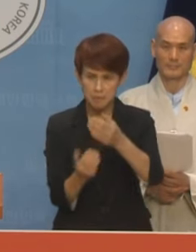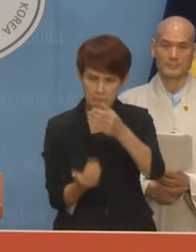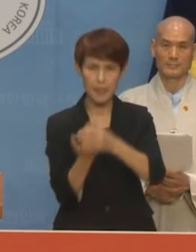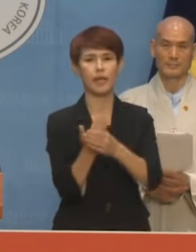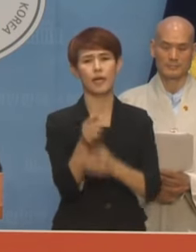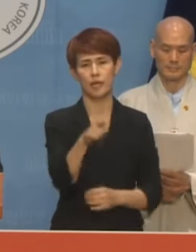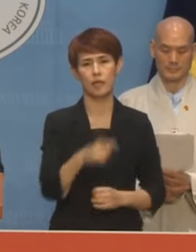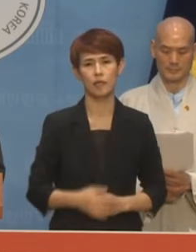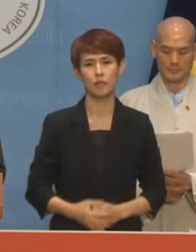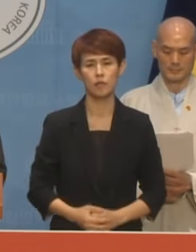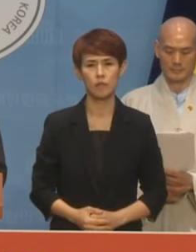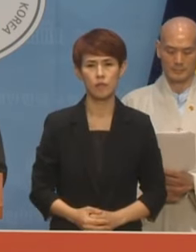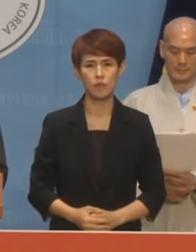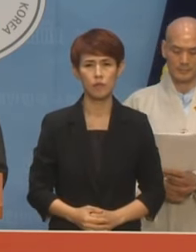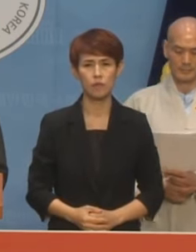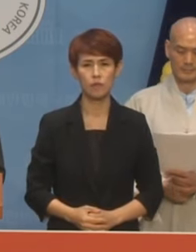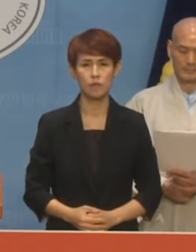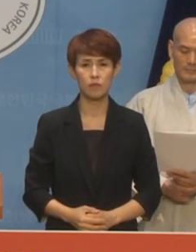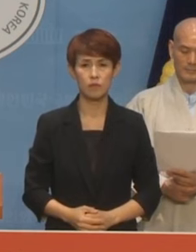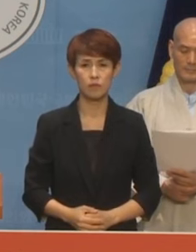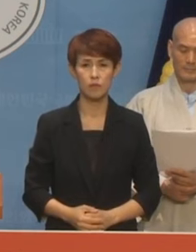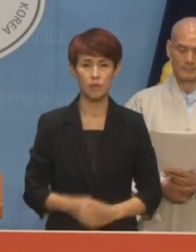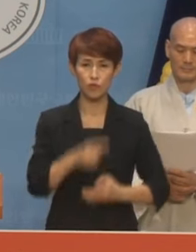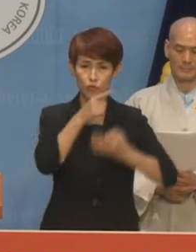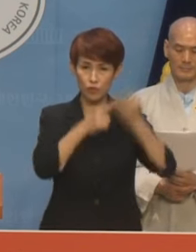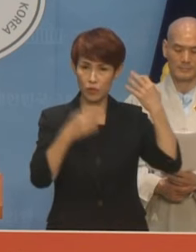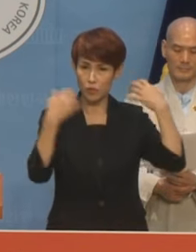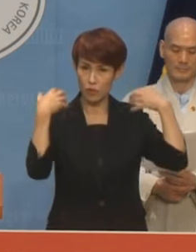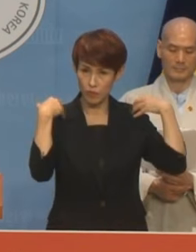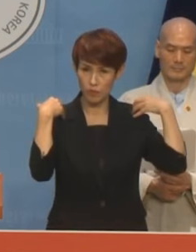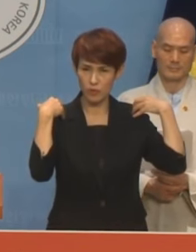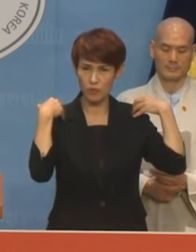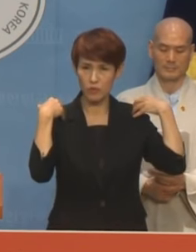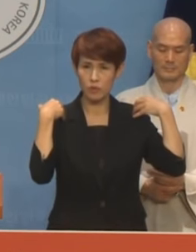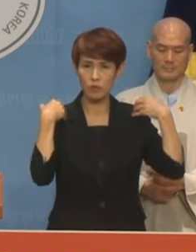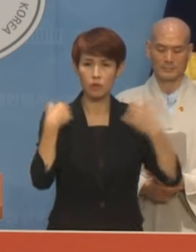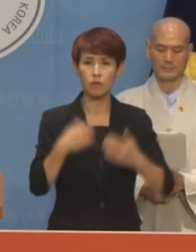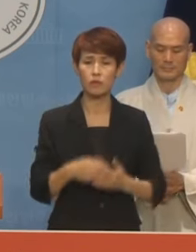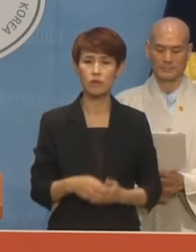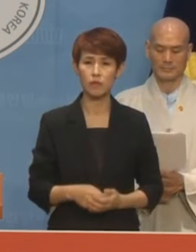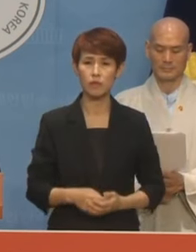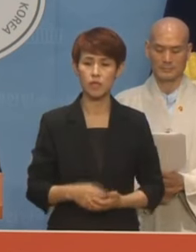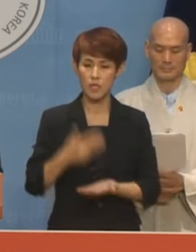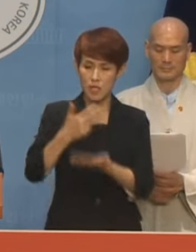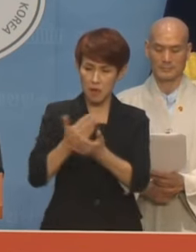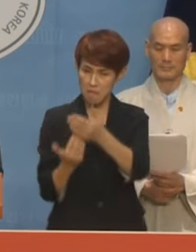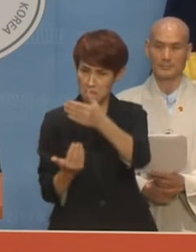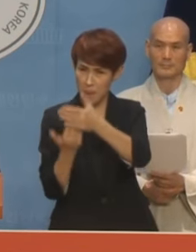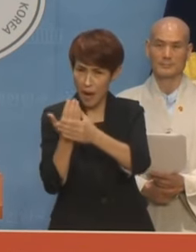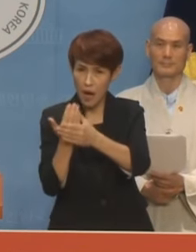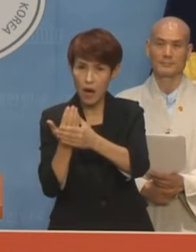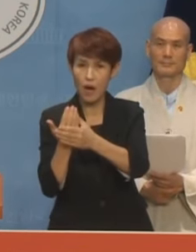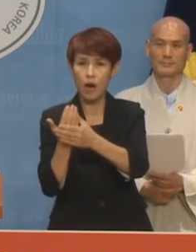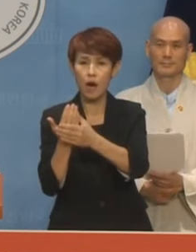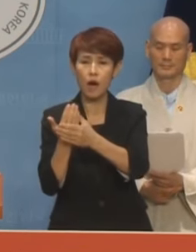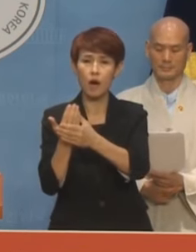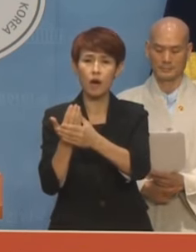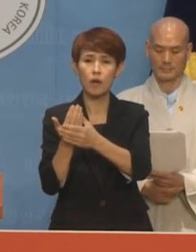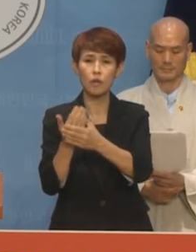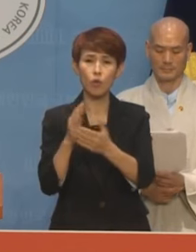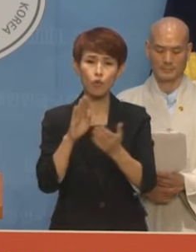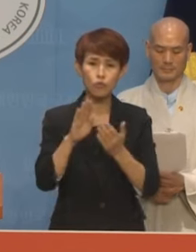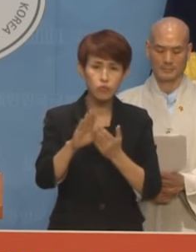사고였음이 밝혀졌다. 윤석열 정부는 바로 직전에 일어났던 이태원 참사의 발생과 이후